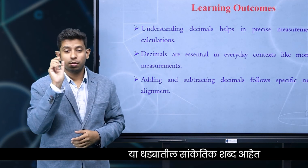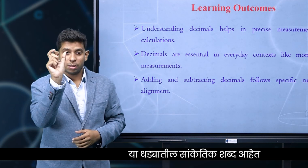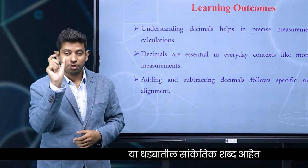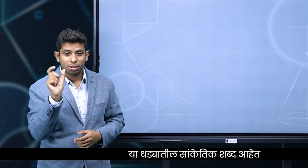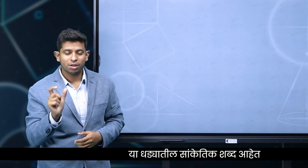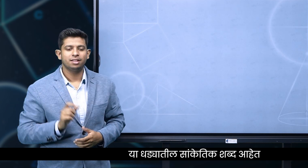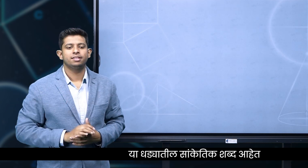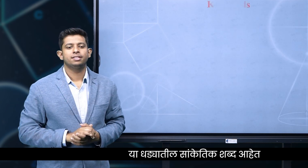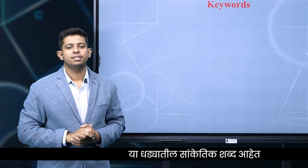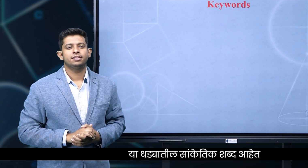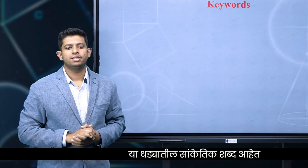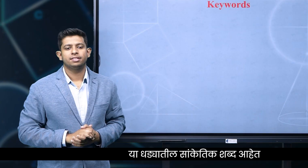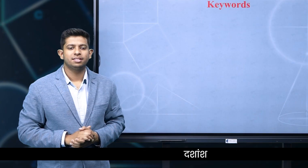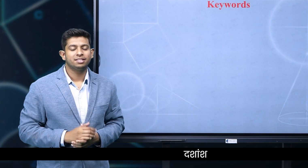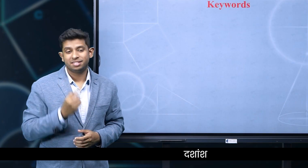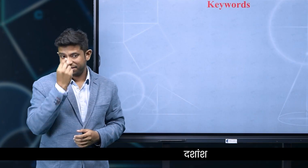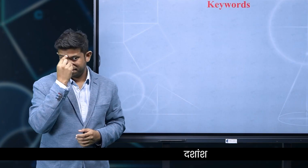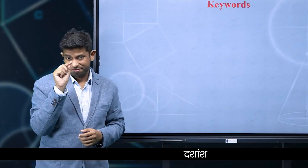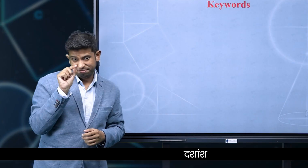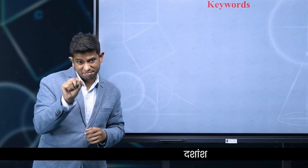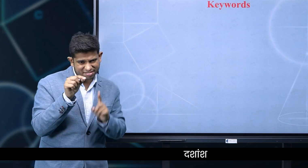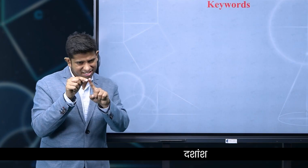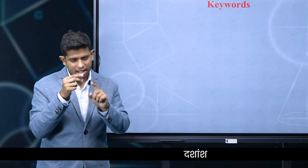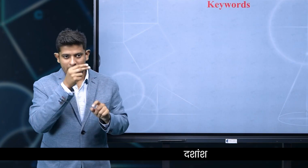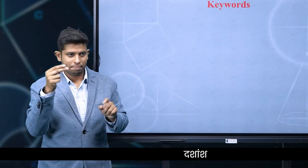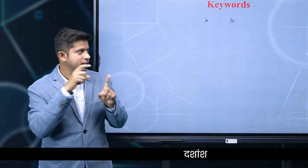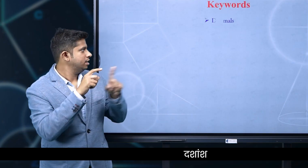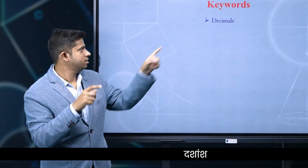या धड्यातील सांकेतिक शब्द आहेत दशांश,